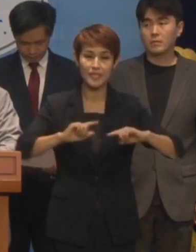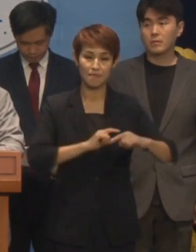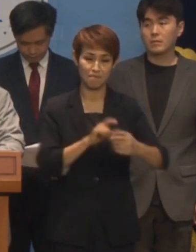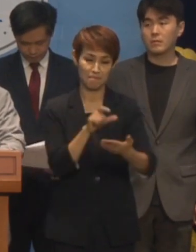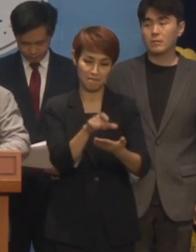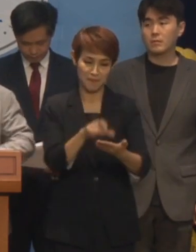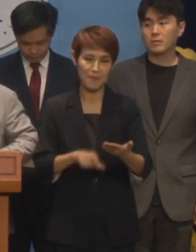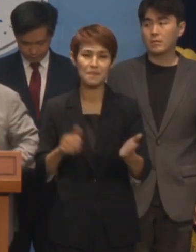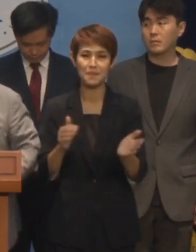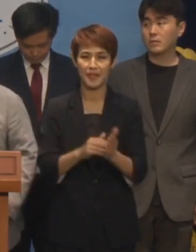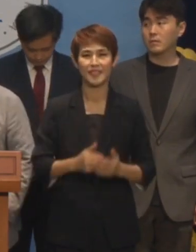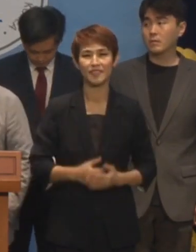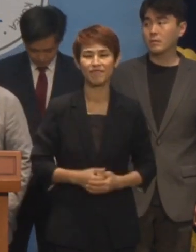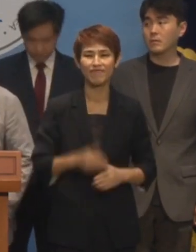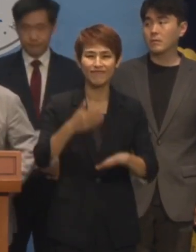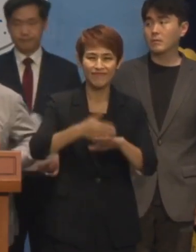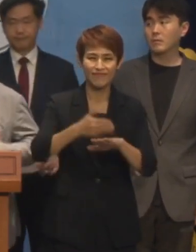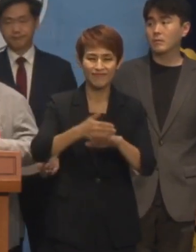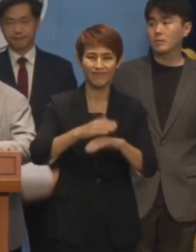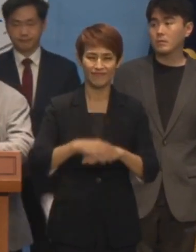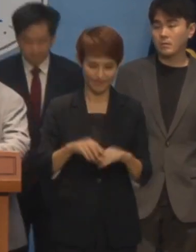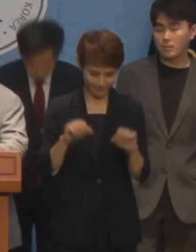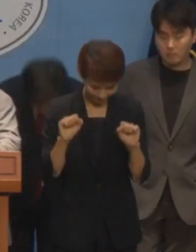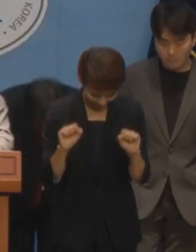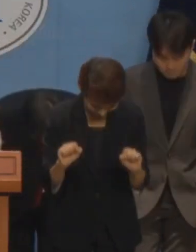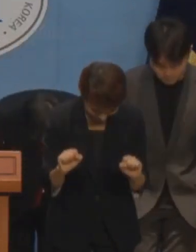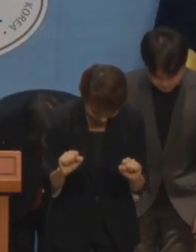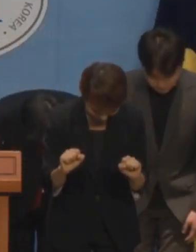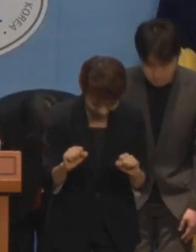병기하였습니다. 예, 감사합니다.